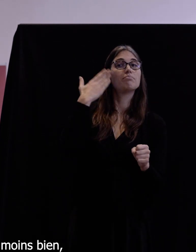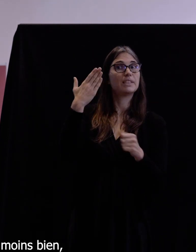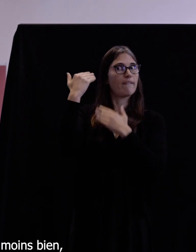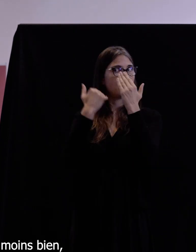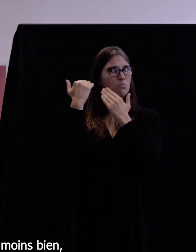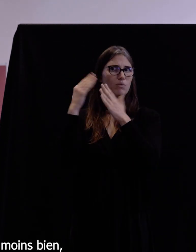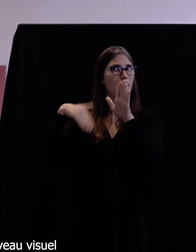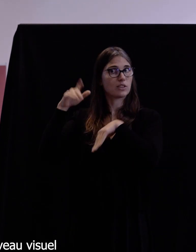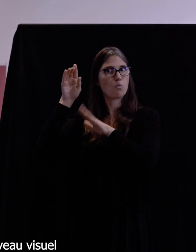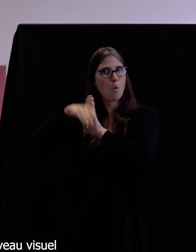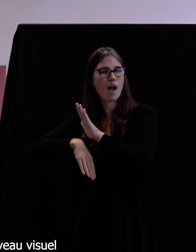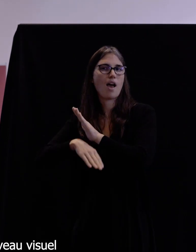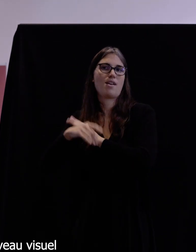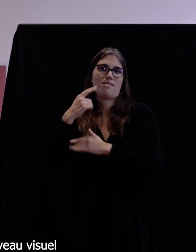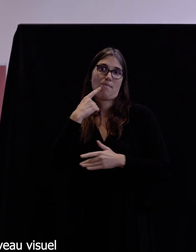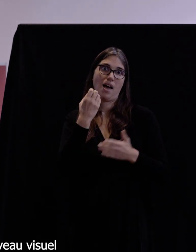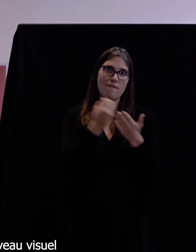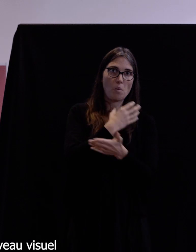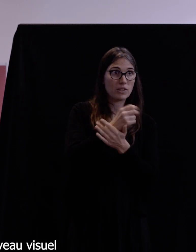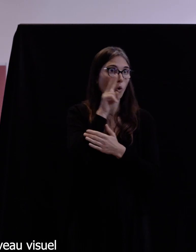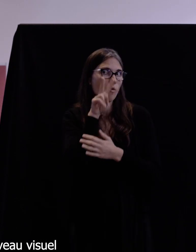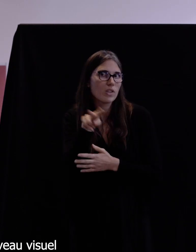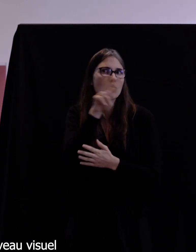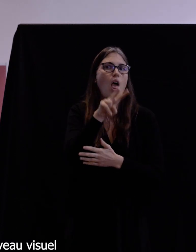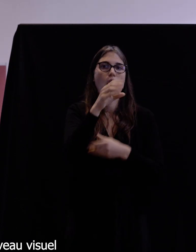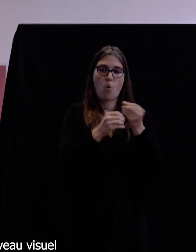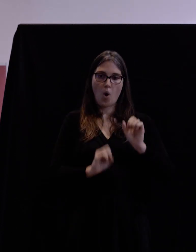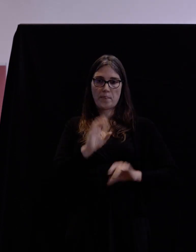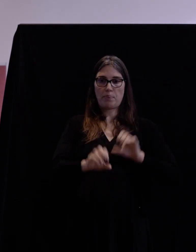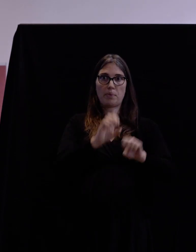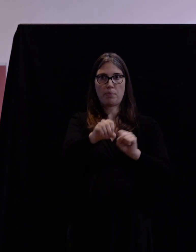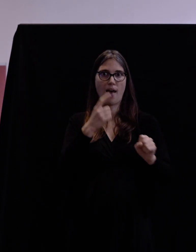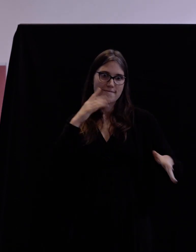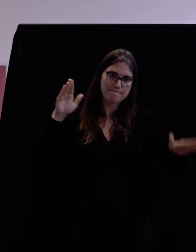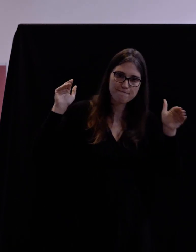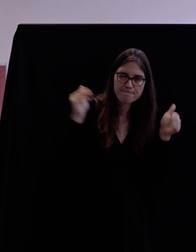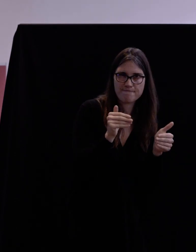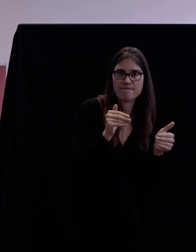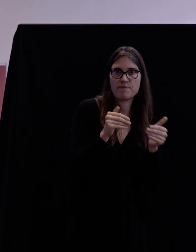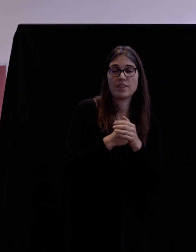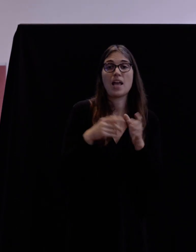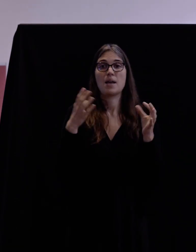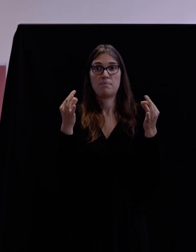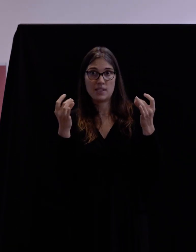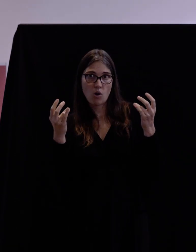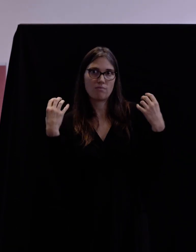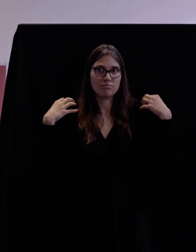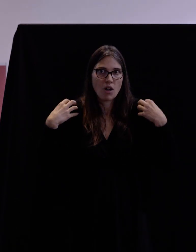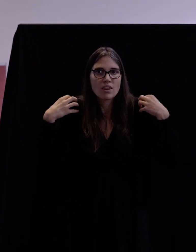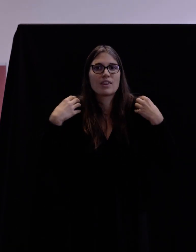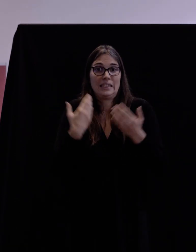s'appuyer sur les informations qu'on a au niveau visuel ou au niveau proprioceptif. Et donc, la psychomotricité, ça va